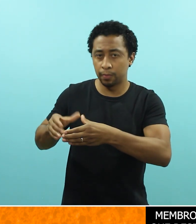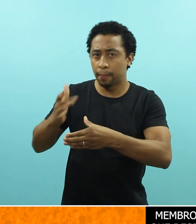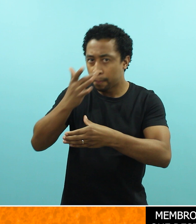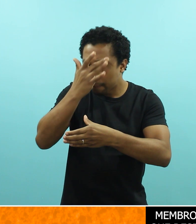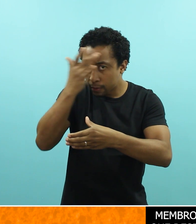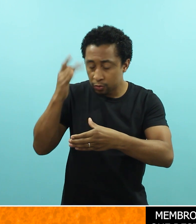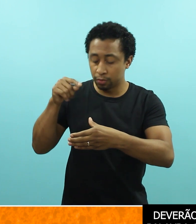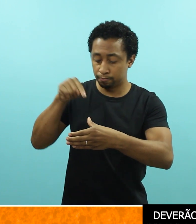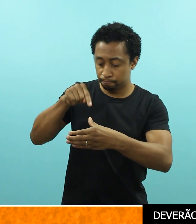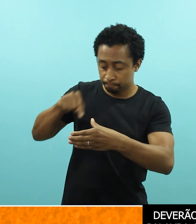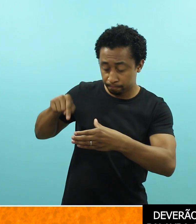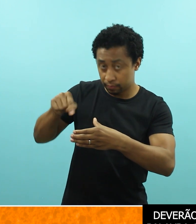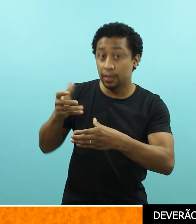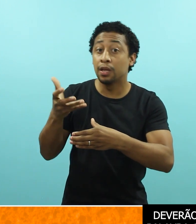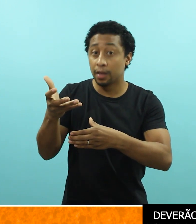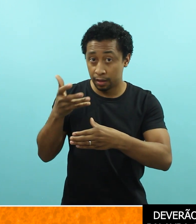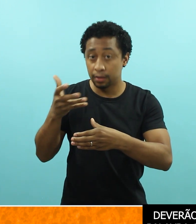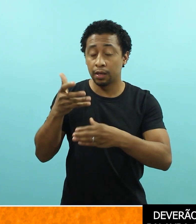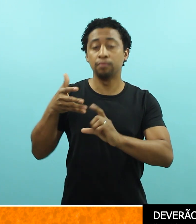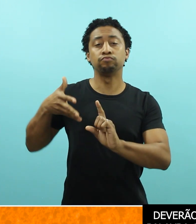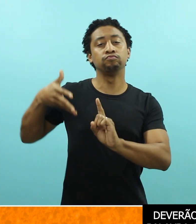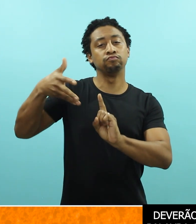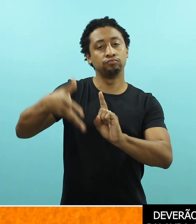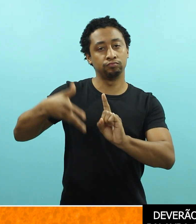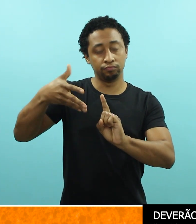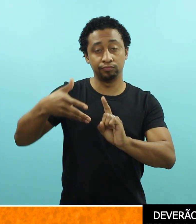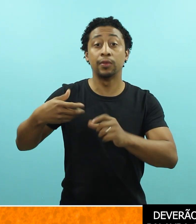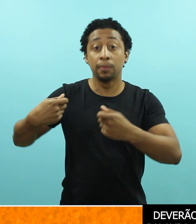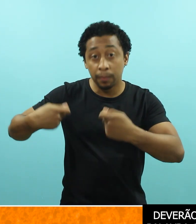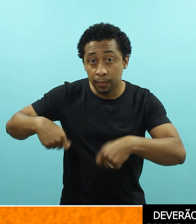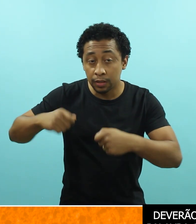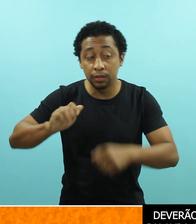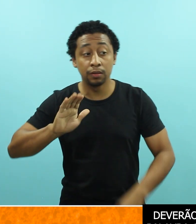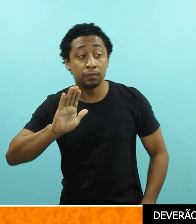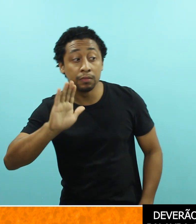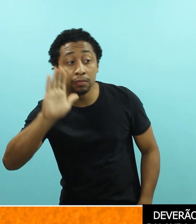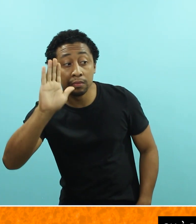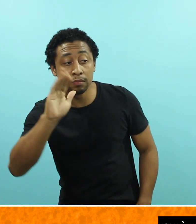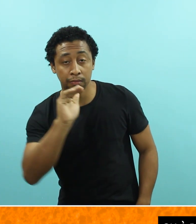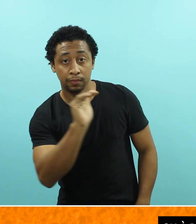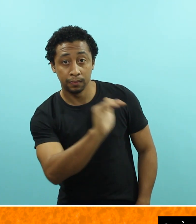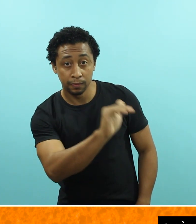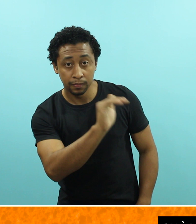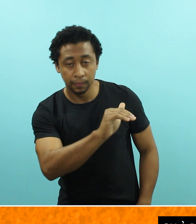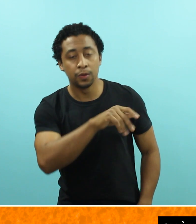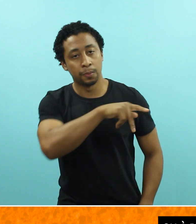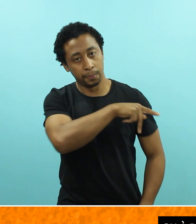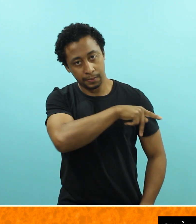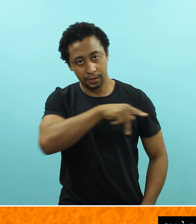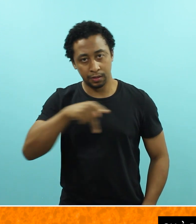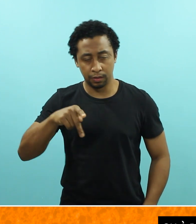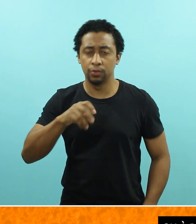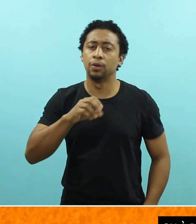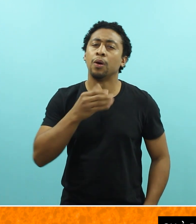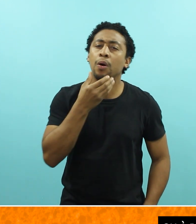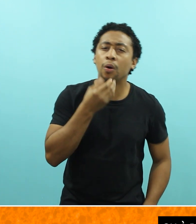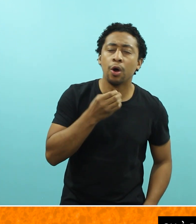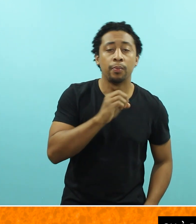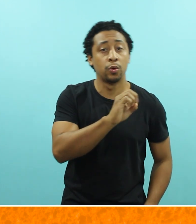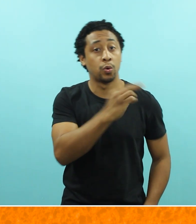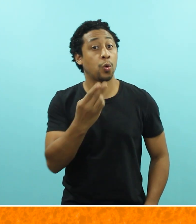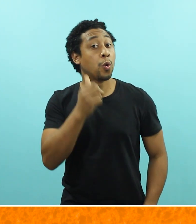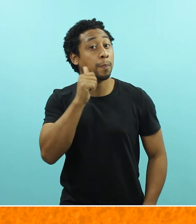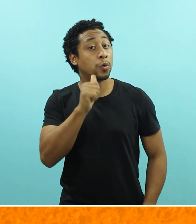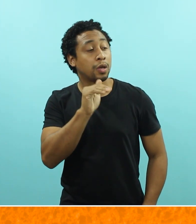desejarem falar deverão solicitar a palavra ao presidente ou à presidenta.